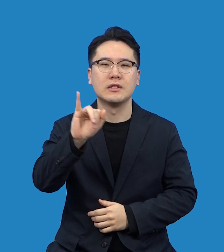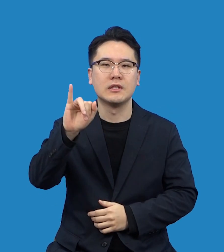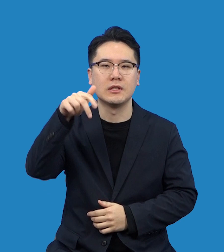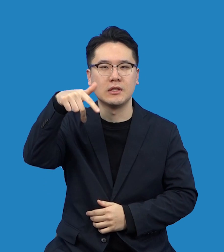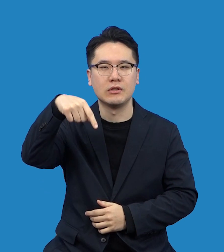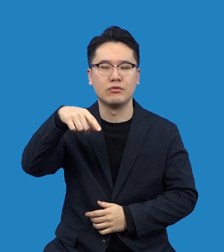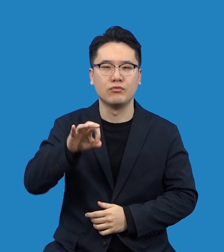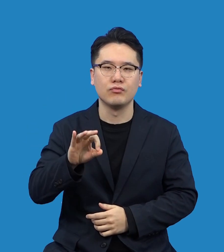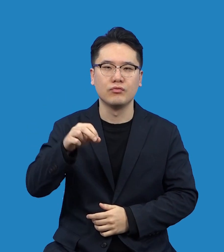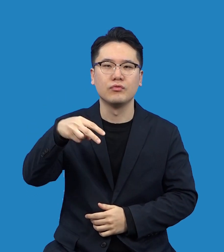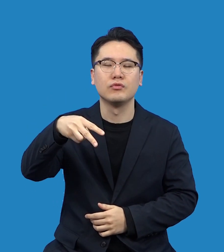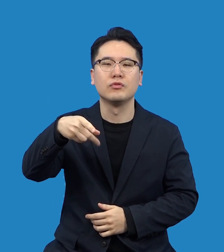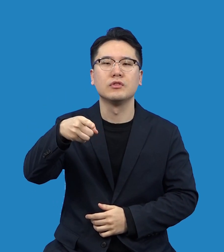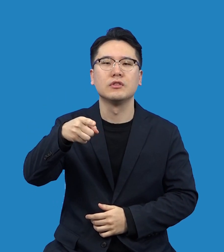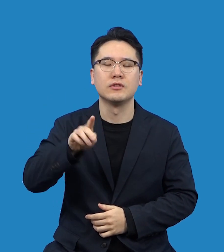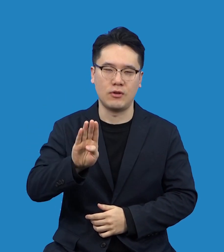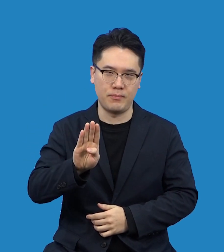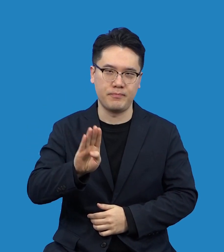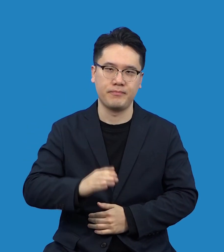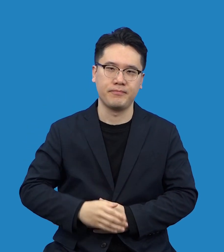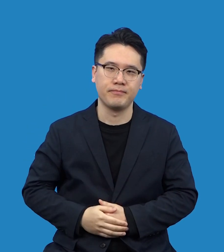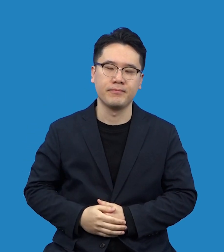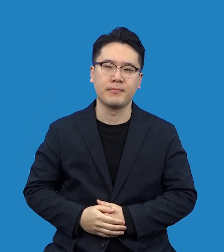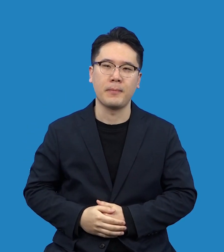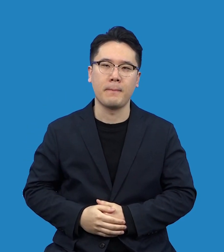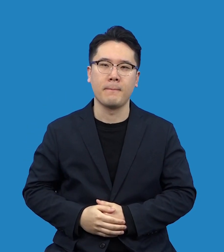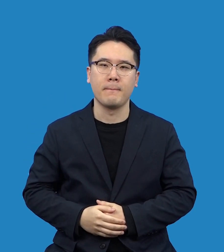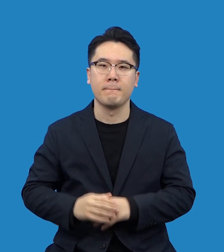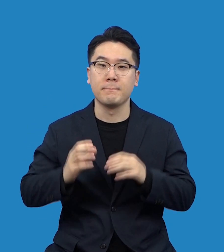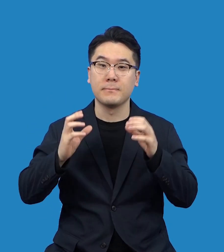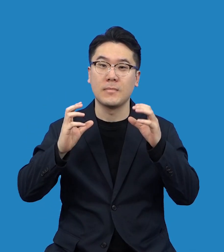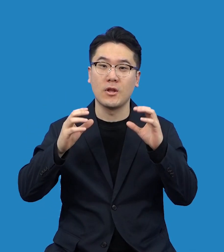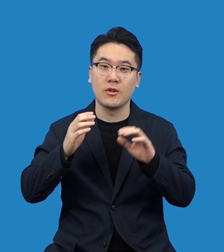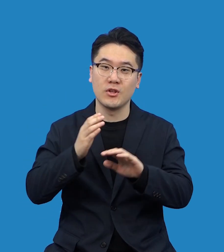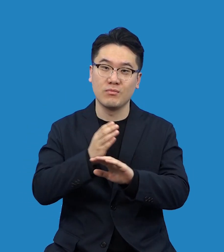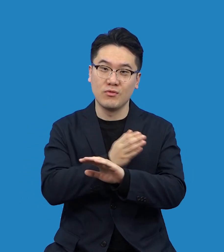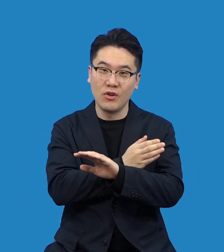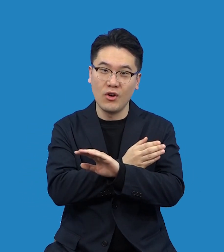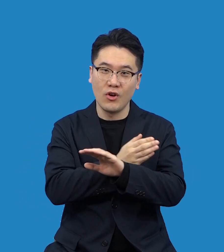이중섭입니다. 어릴 적부터 소에 미친